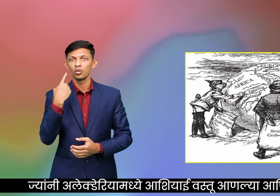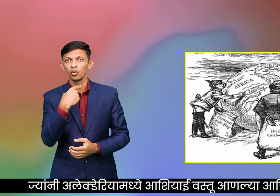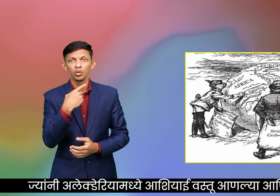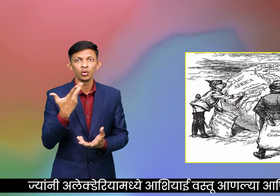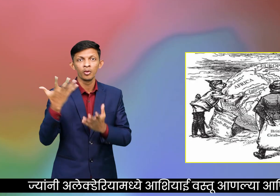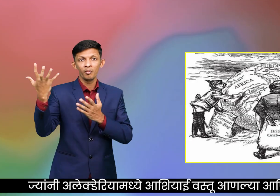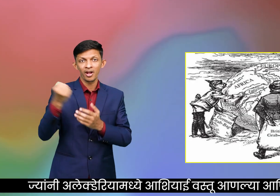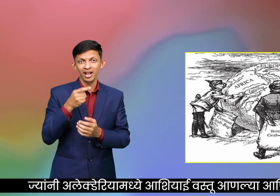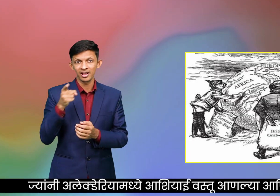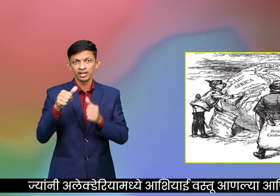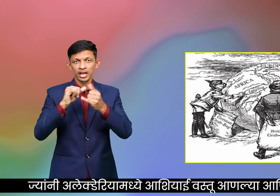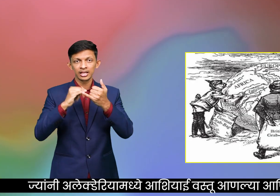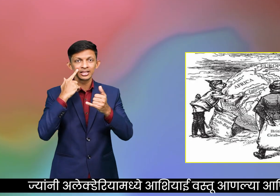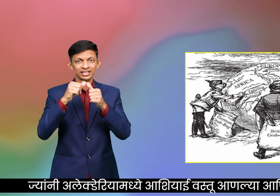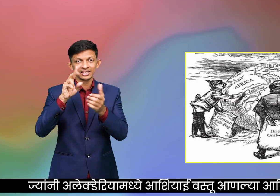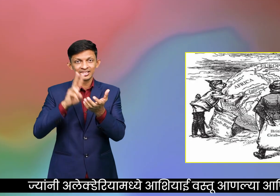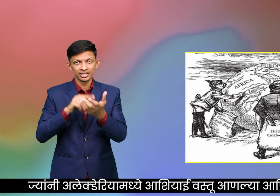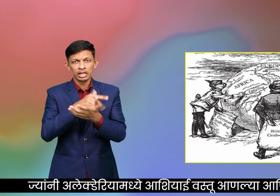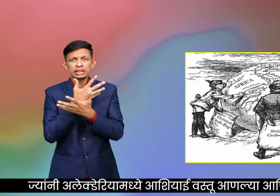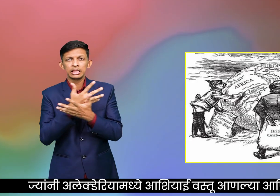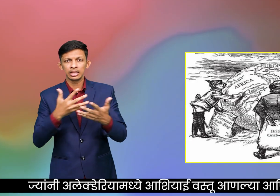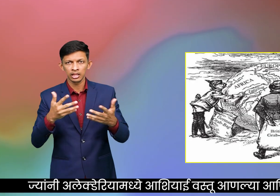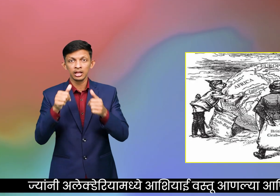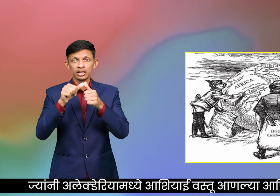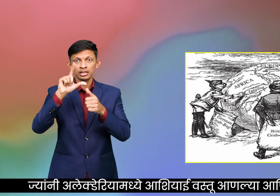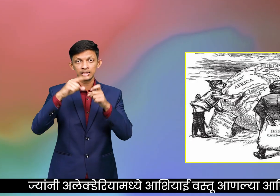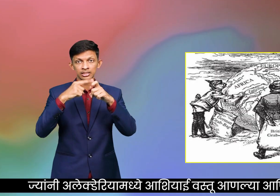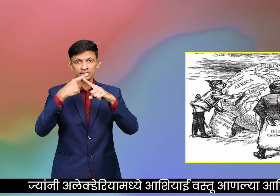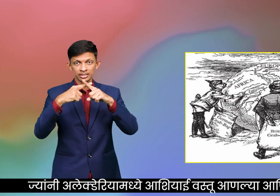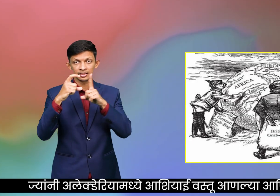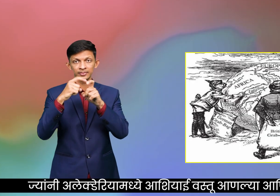ज्यांनी अलेक्झांड्रियामध्ये आशियाई वस्तू आणल्या आणि इटलीत विकल्या.